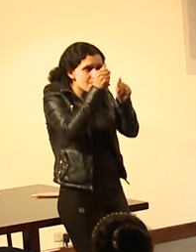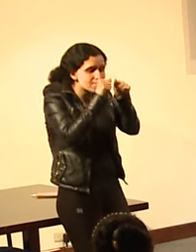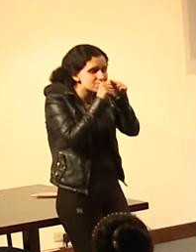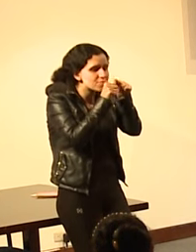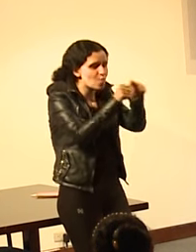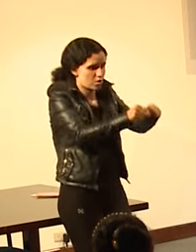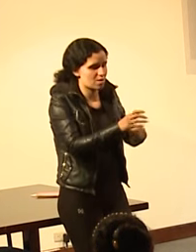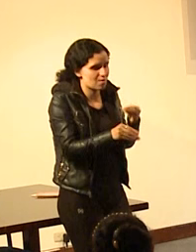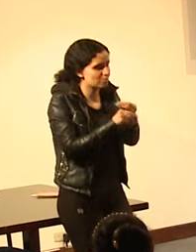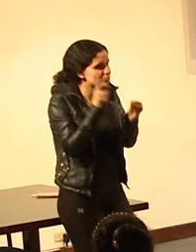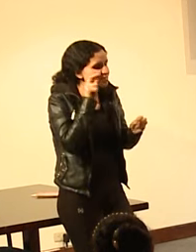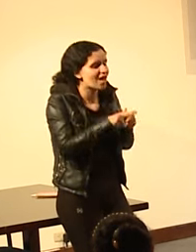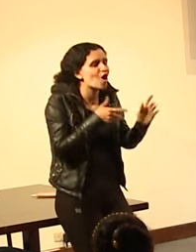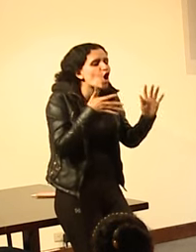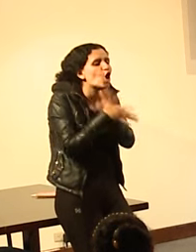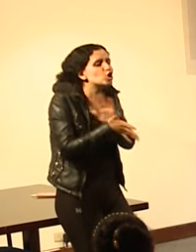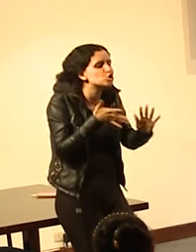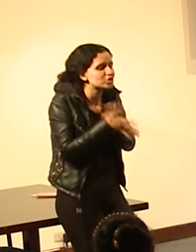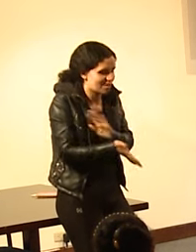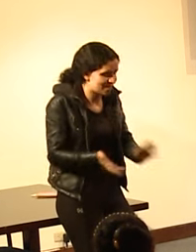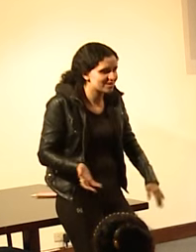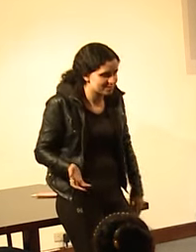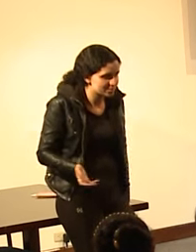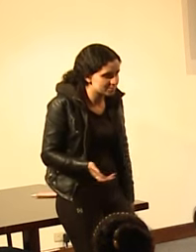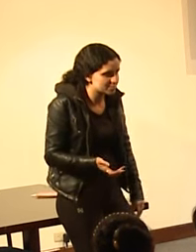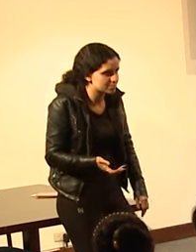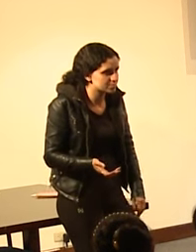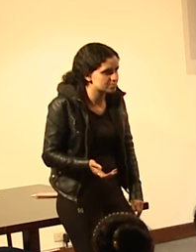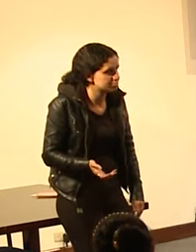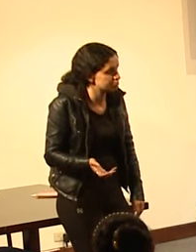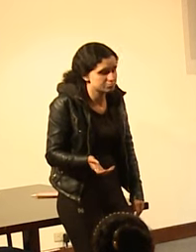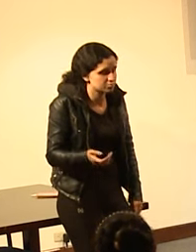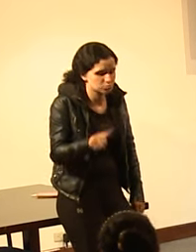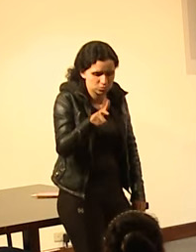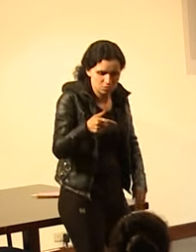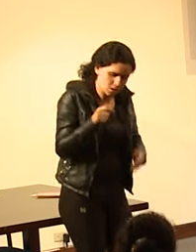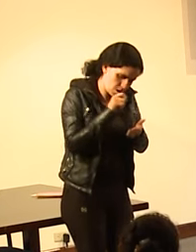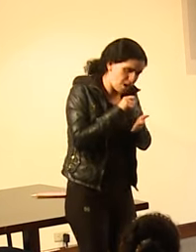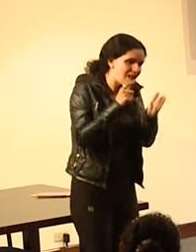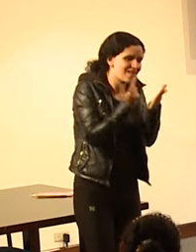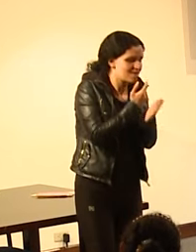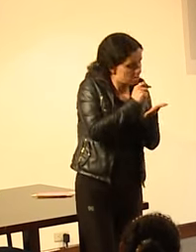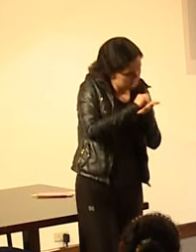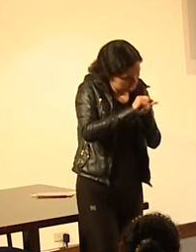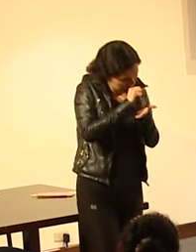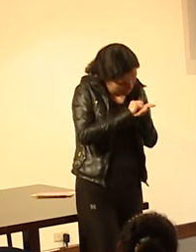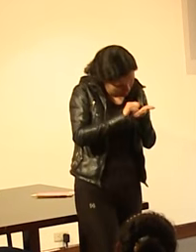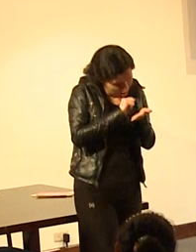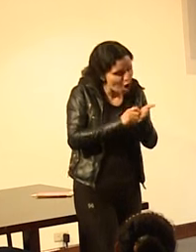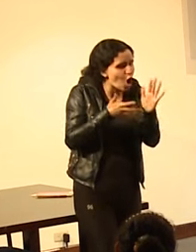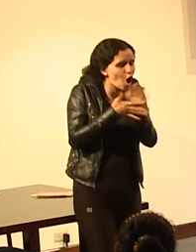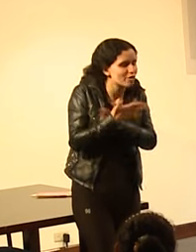necesidad de contar, de narrar. Alguien que está escribiendo un libro, lo que está haciendo es contar una historia